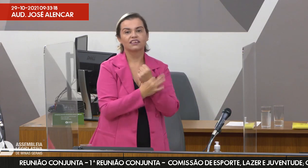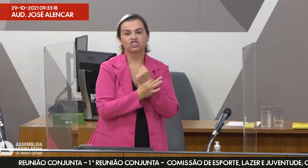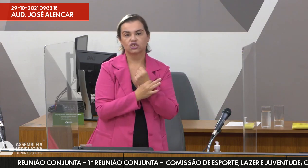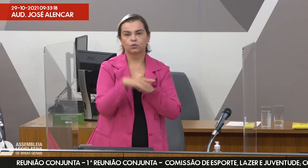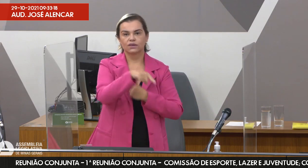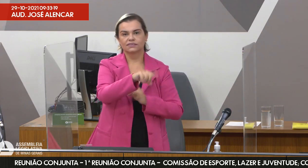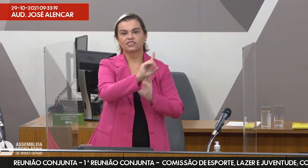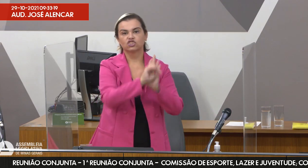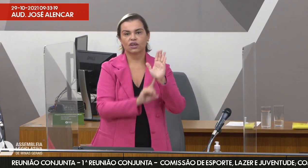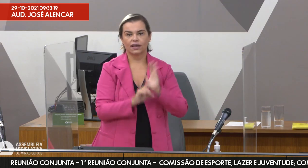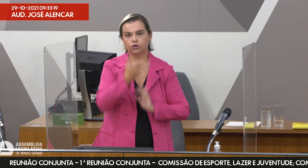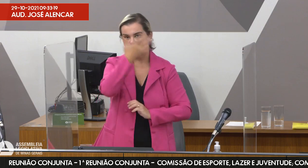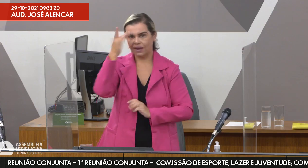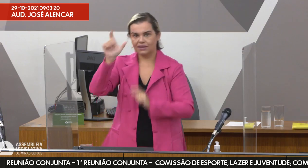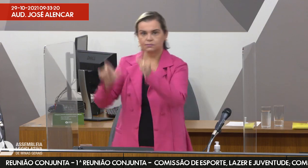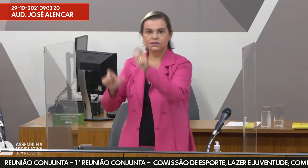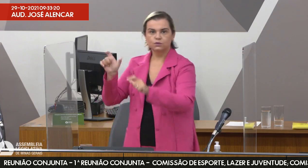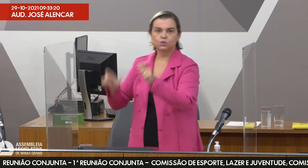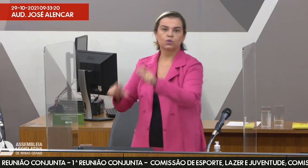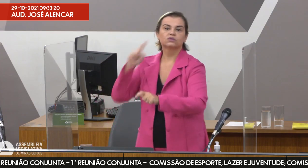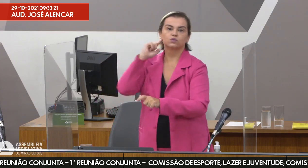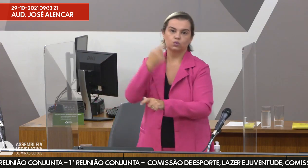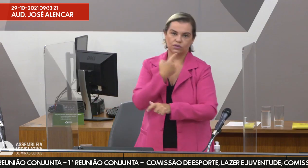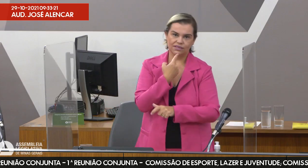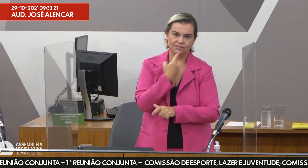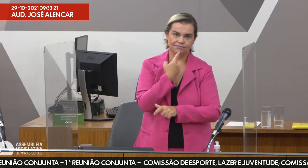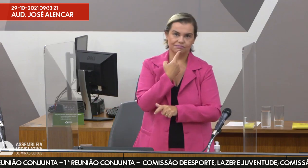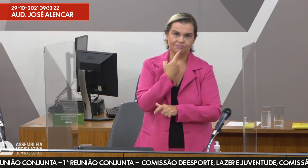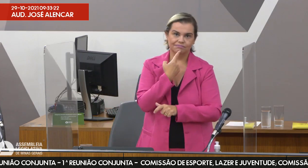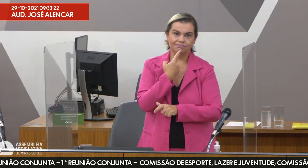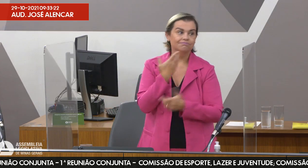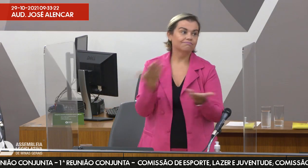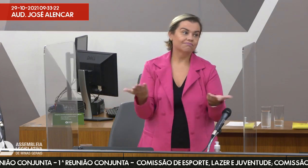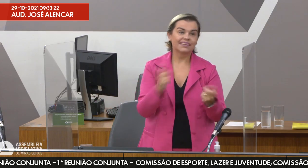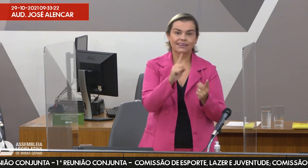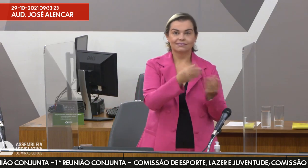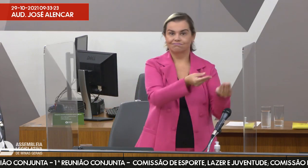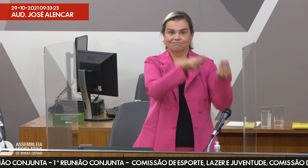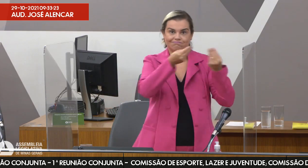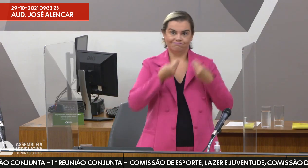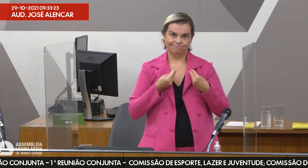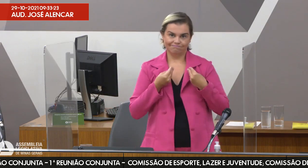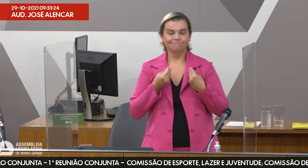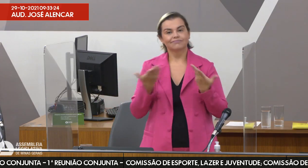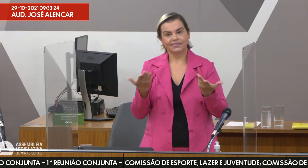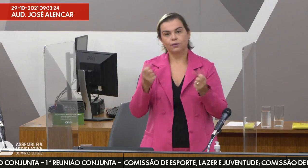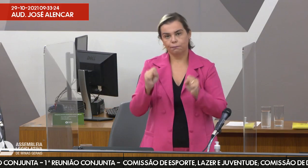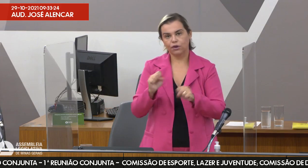A violação do direito linguístico, por exemplo, quando uma pessoa surda acessa espaços